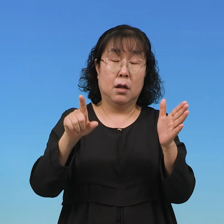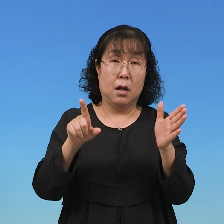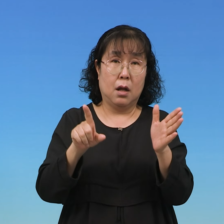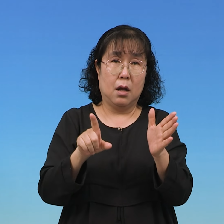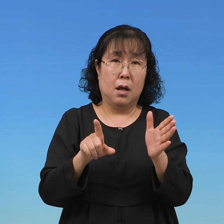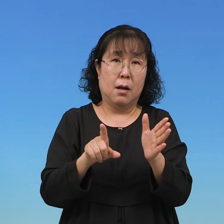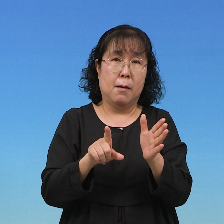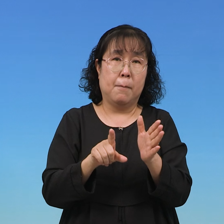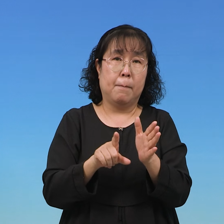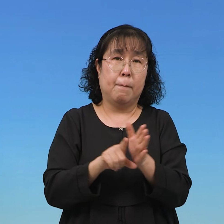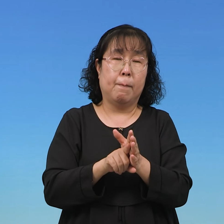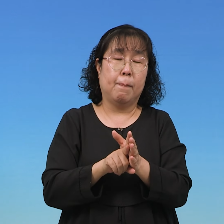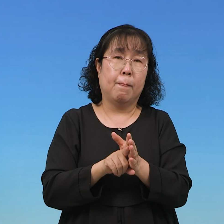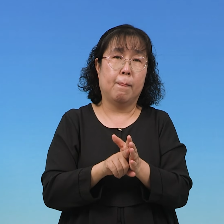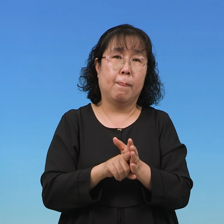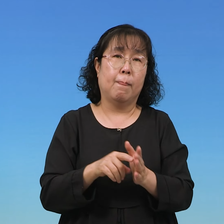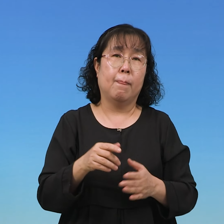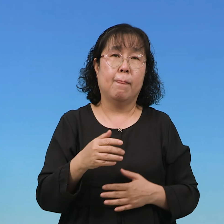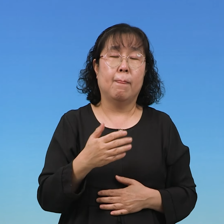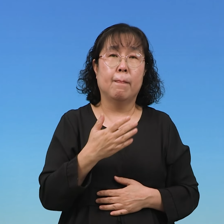눈물을 위해